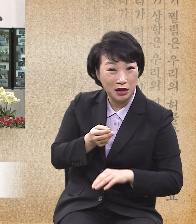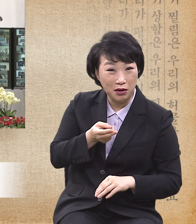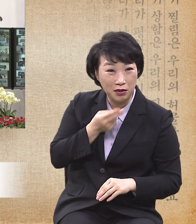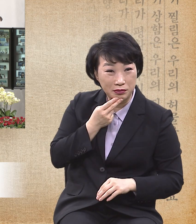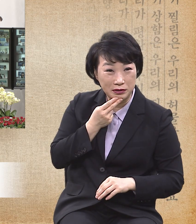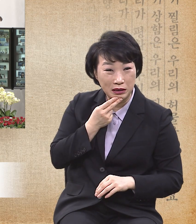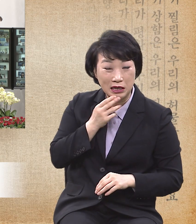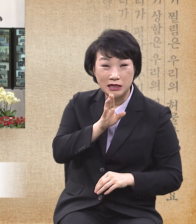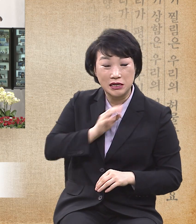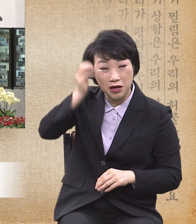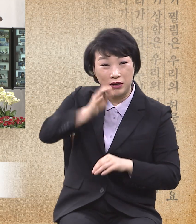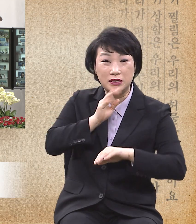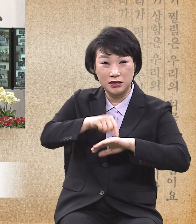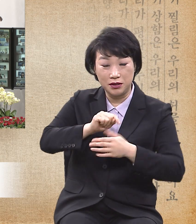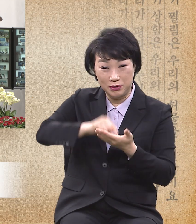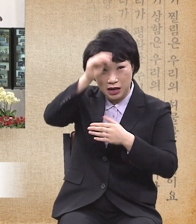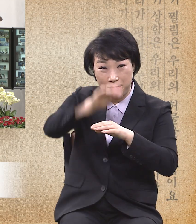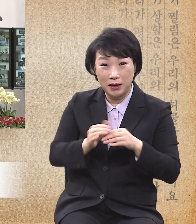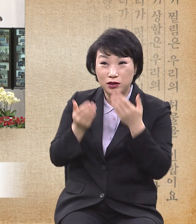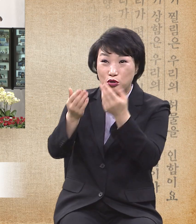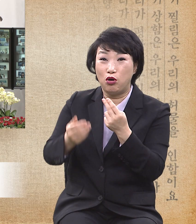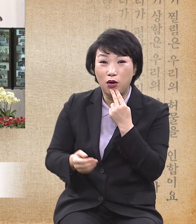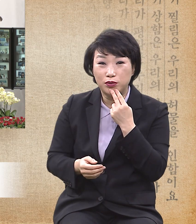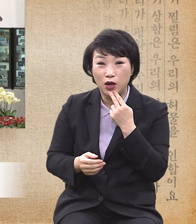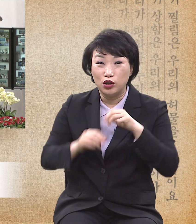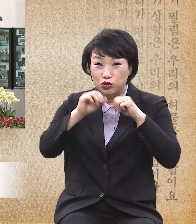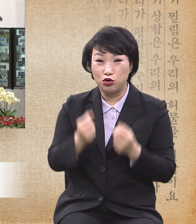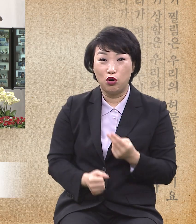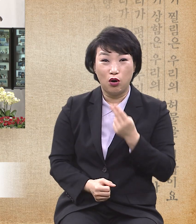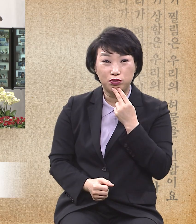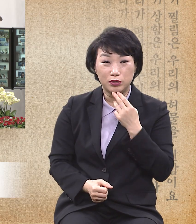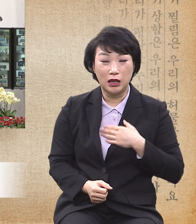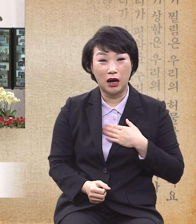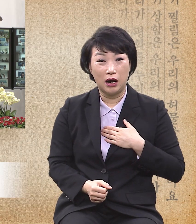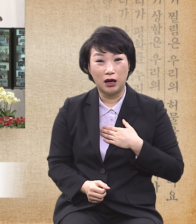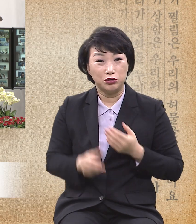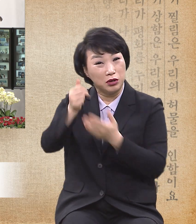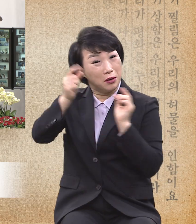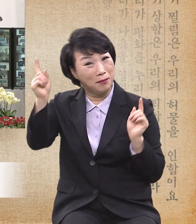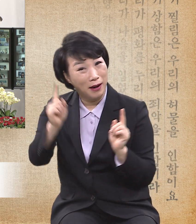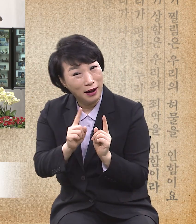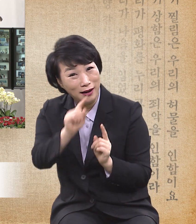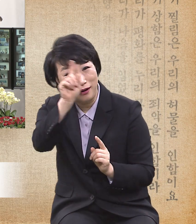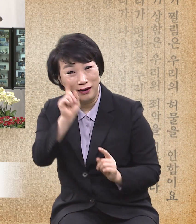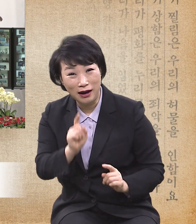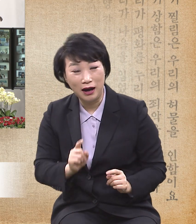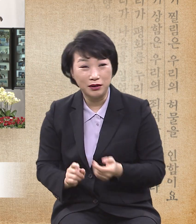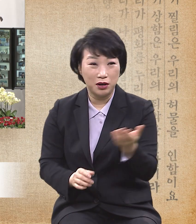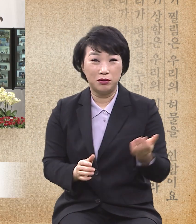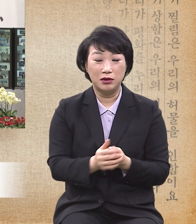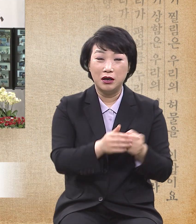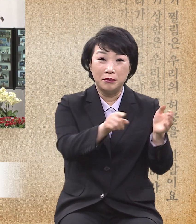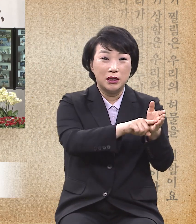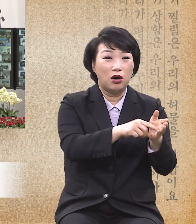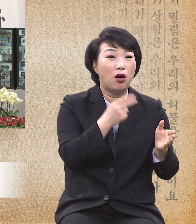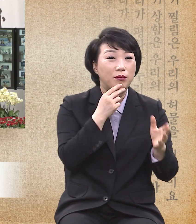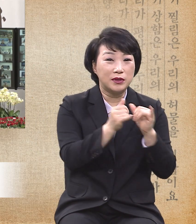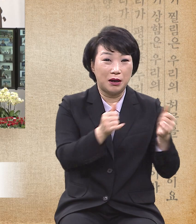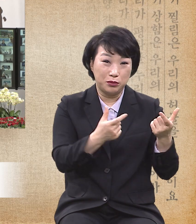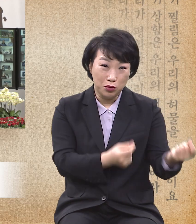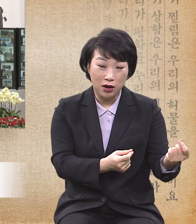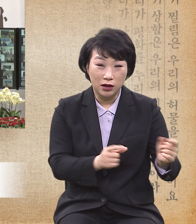없이 신령과 진정으로 예배드림도 없이 순종도 없이 그저 이방인과 똑같이 살던